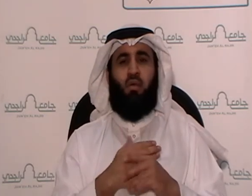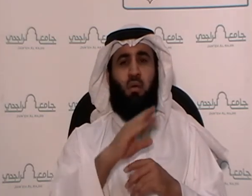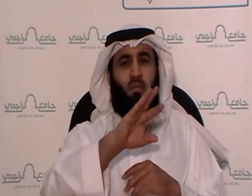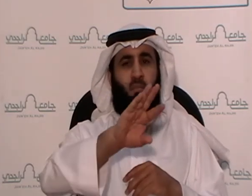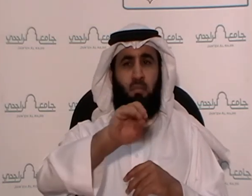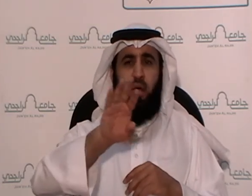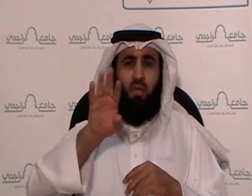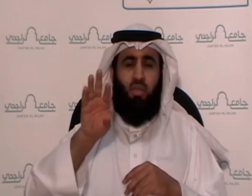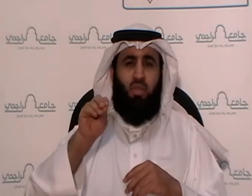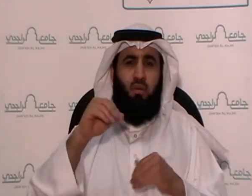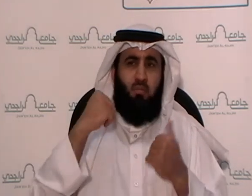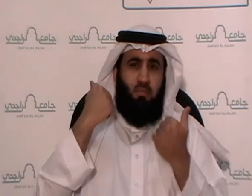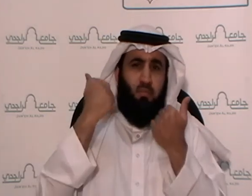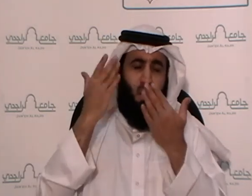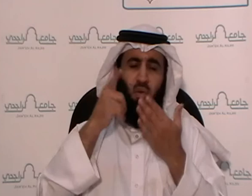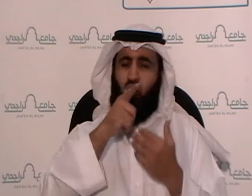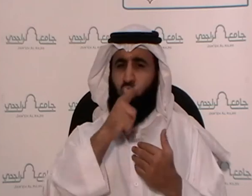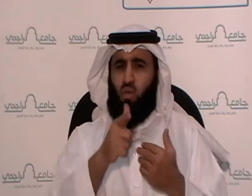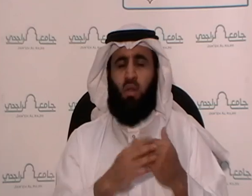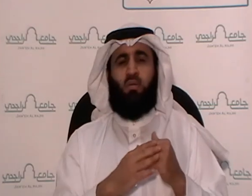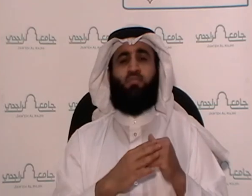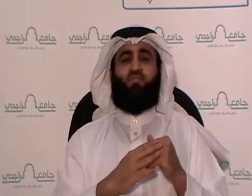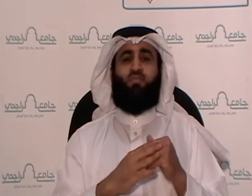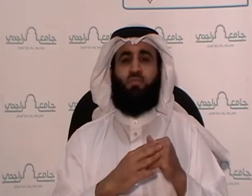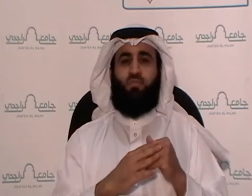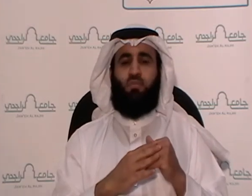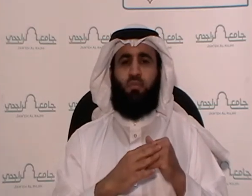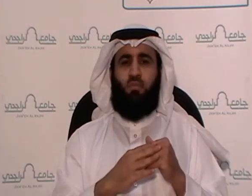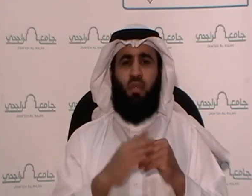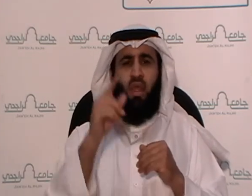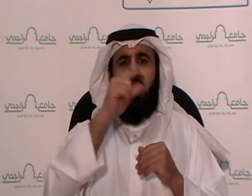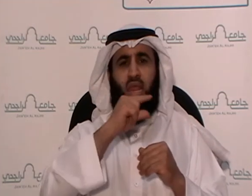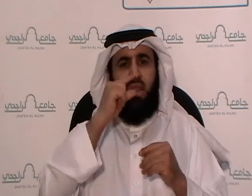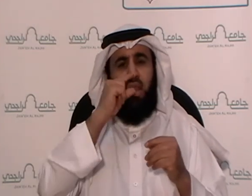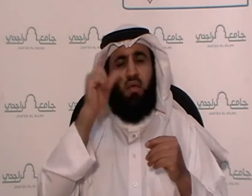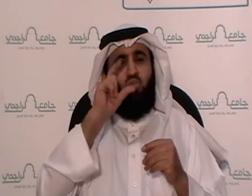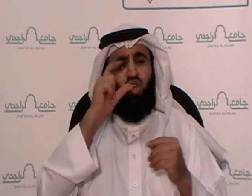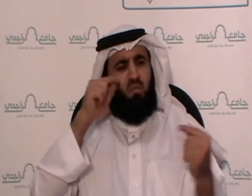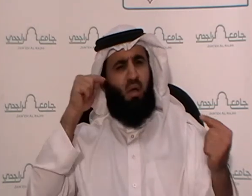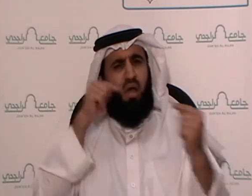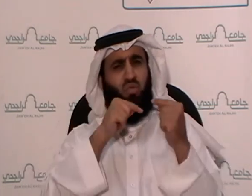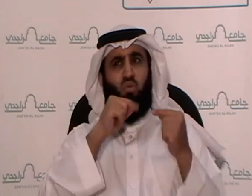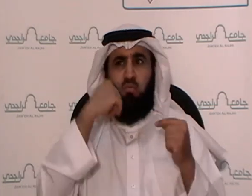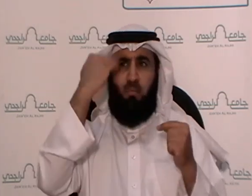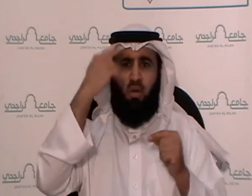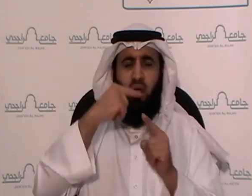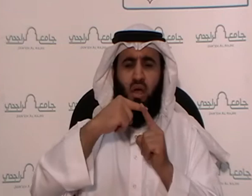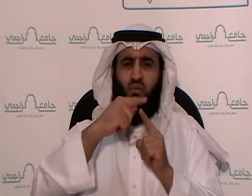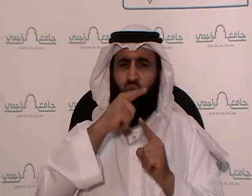يقوله زورا وبهتانا من يكيدون للإسلام ويبيتون له ما